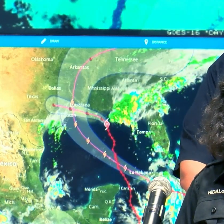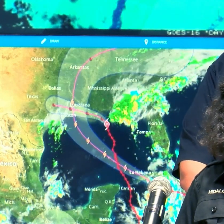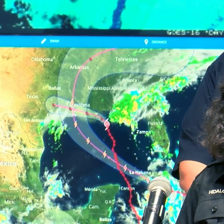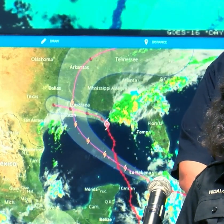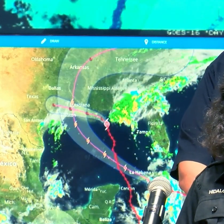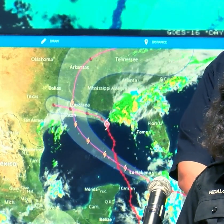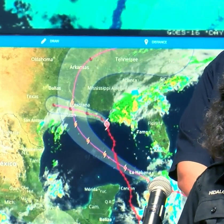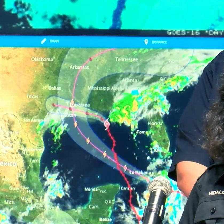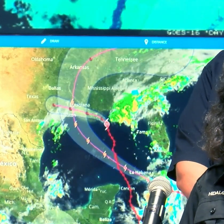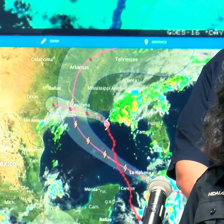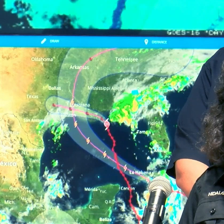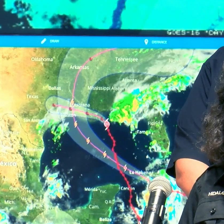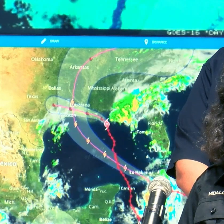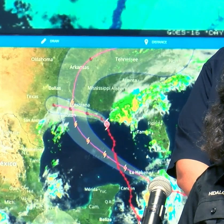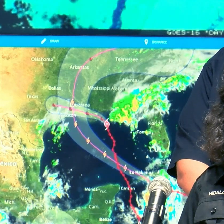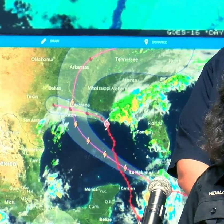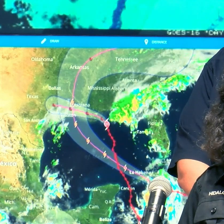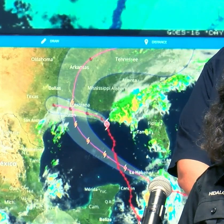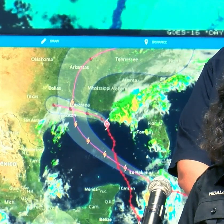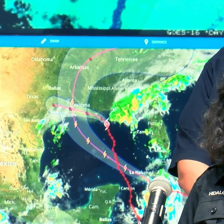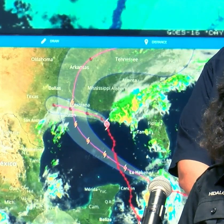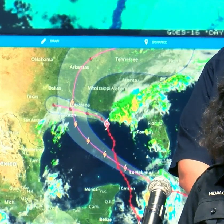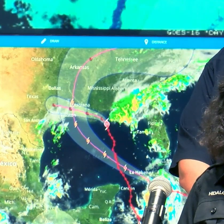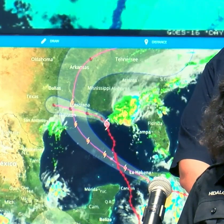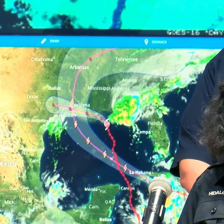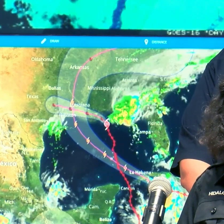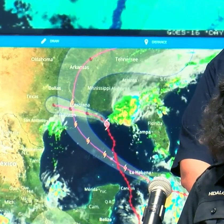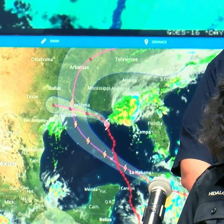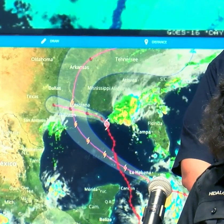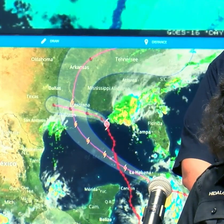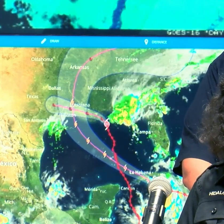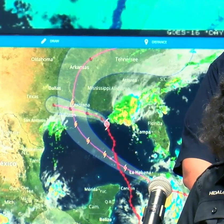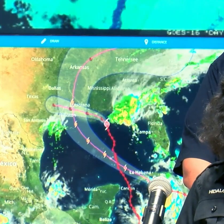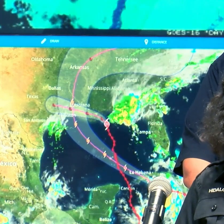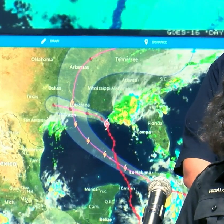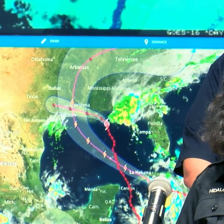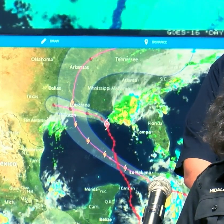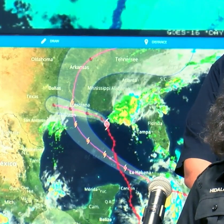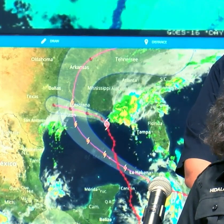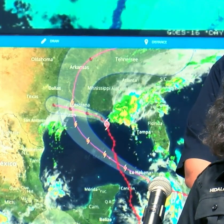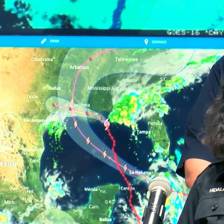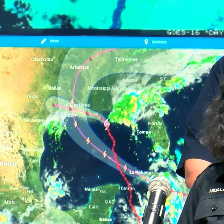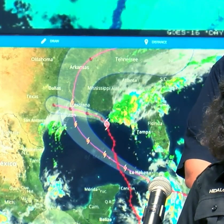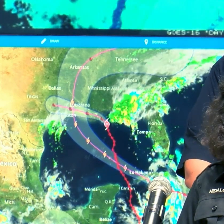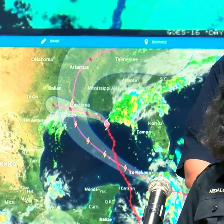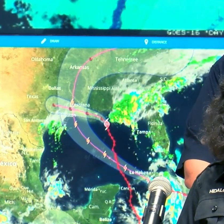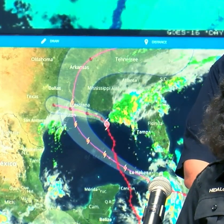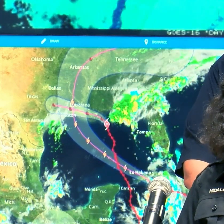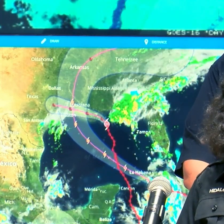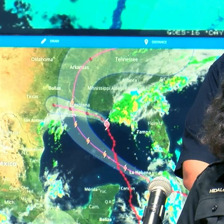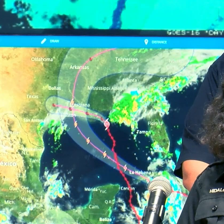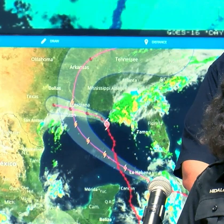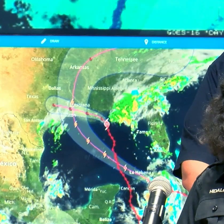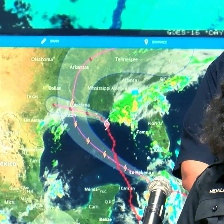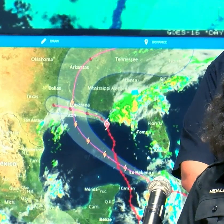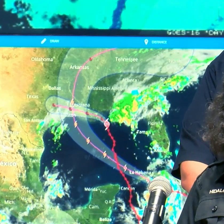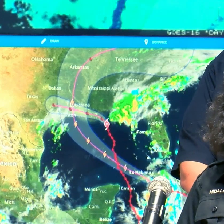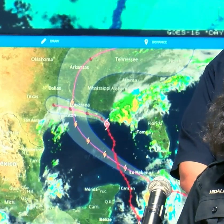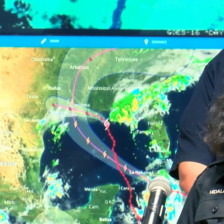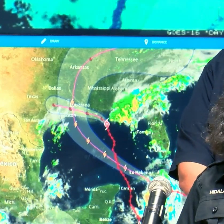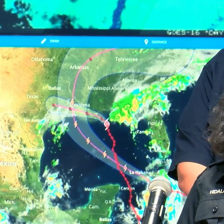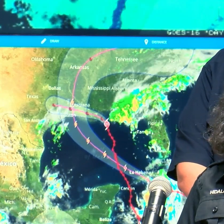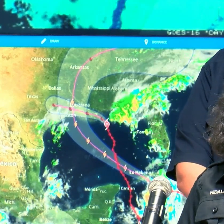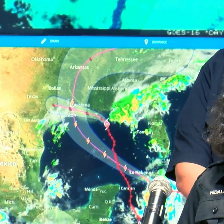aquí en el condado Harris. Como hemos venido a prepararnos para el COVID-19, estamos ya activados, hemos ejercitado